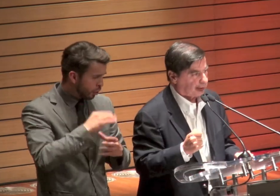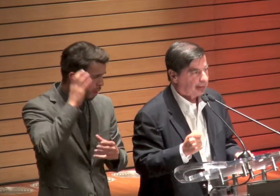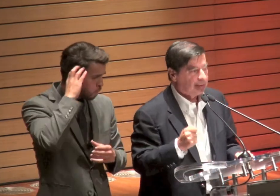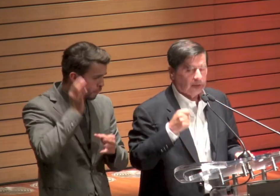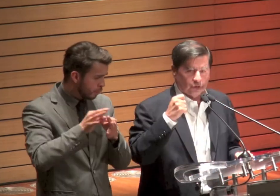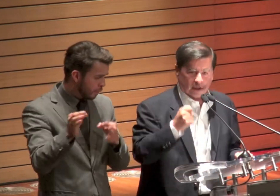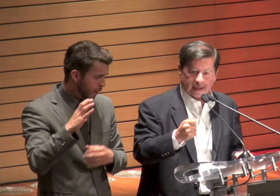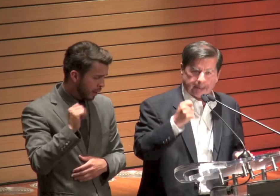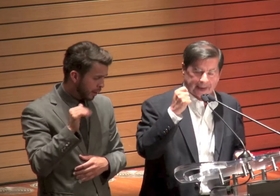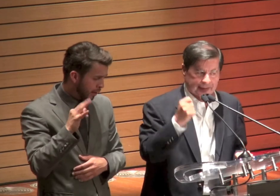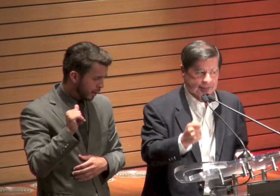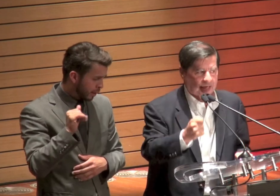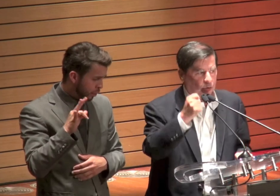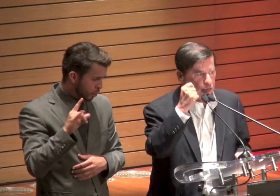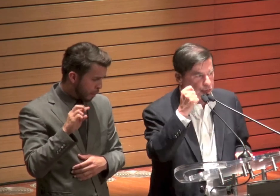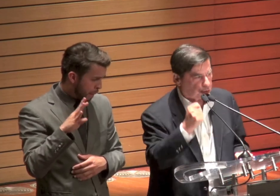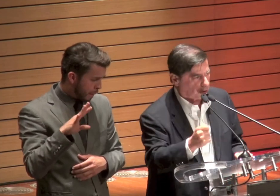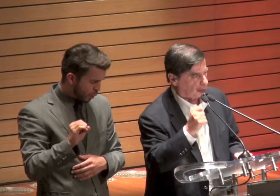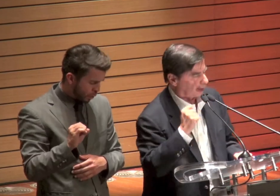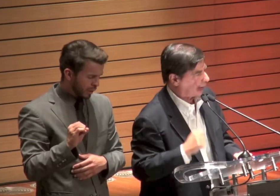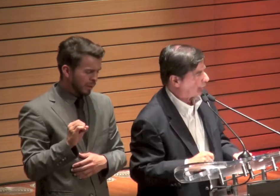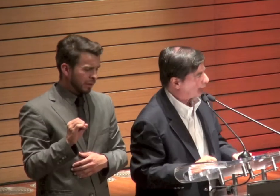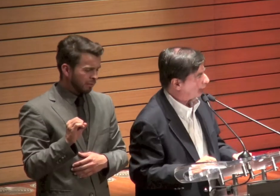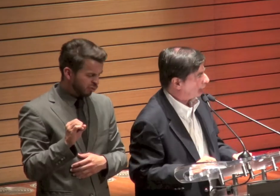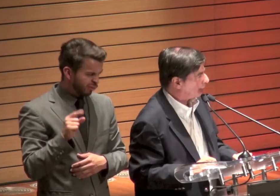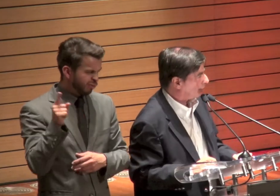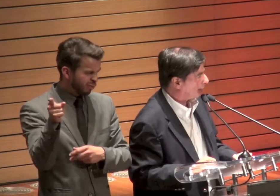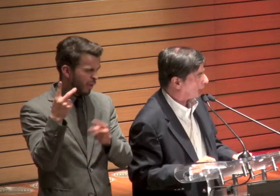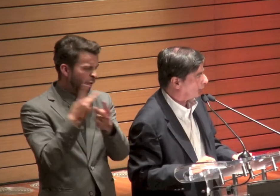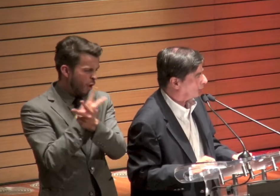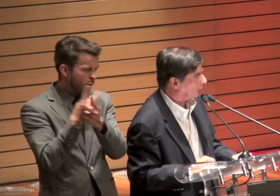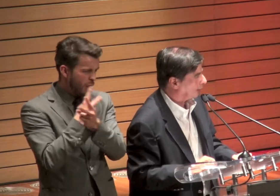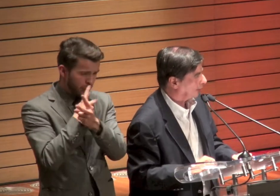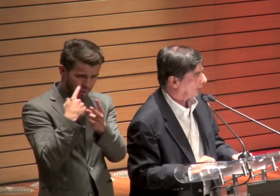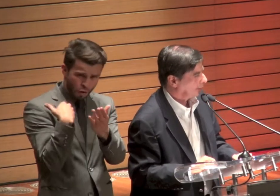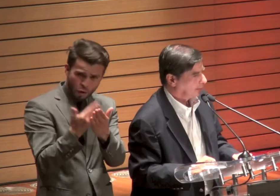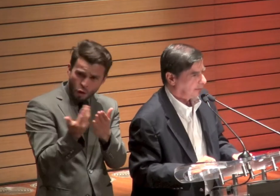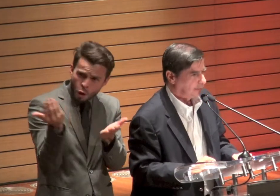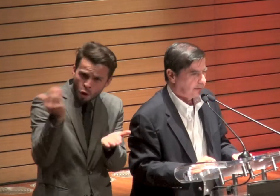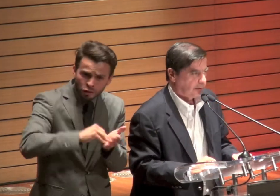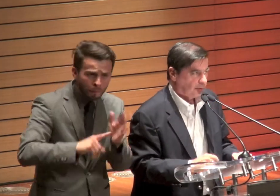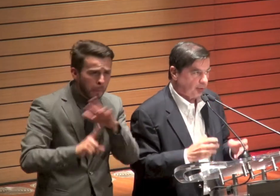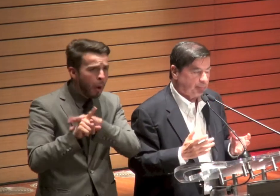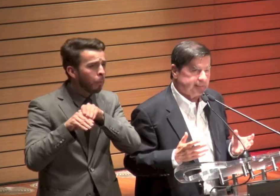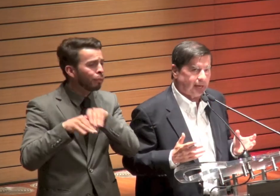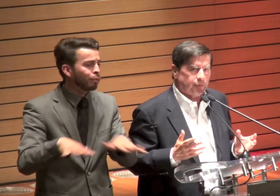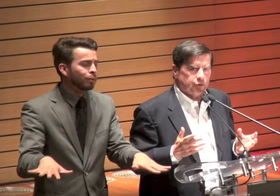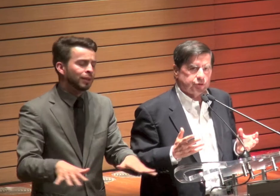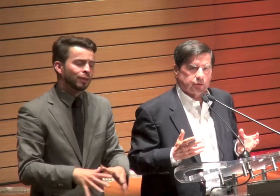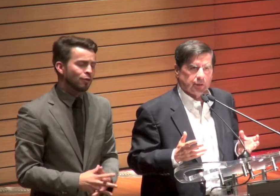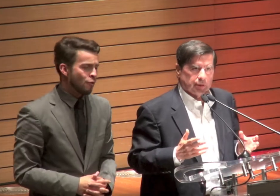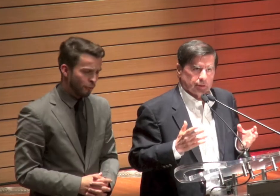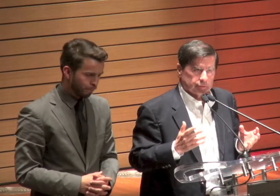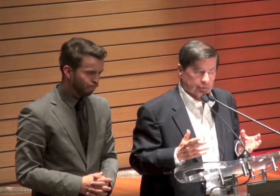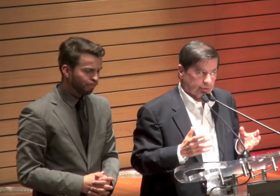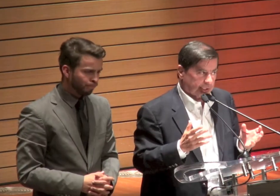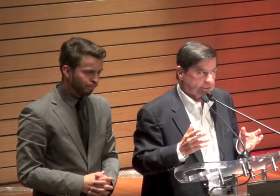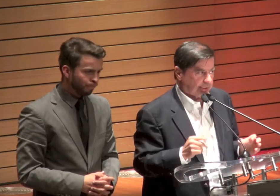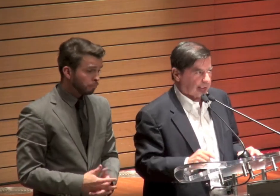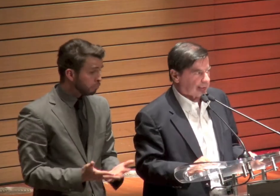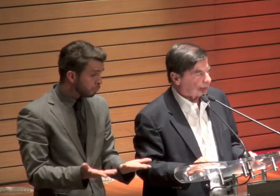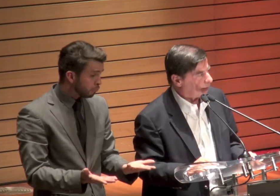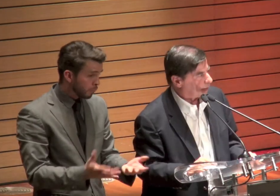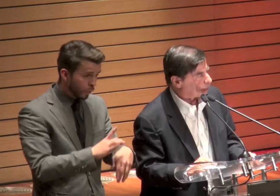Catatumbo hoy, no reaparezca con todo lo que ello significa para Colombia. Lo invitamos,